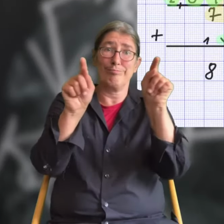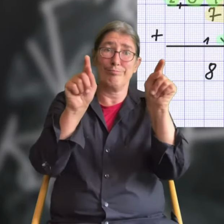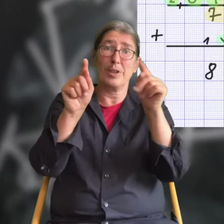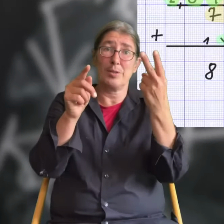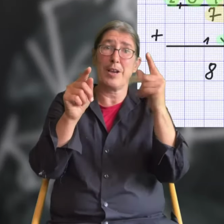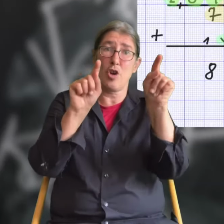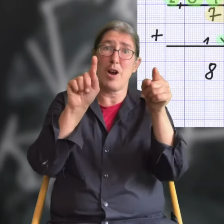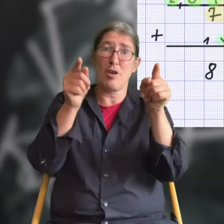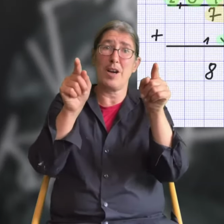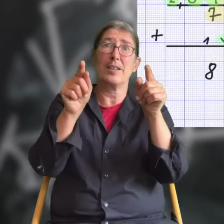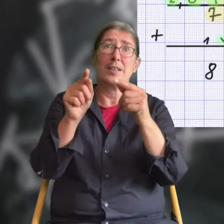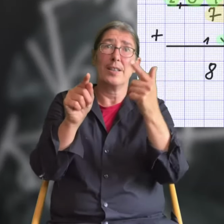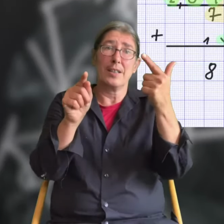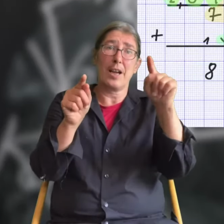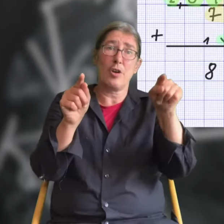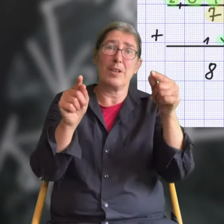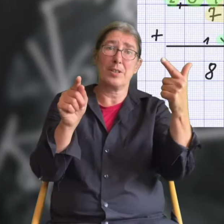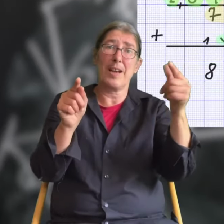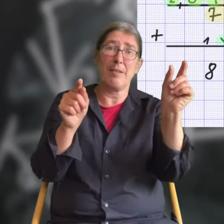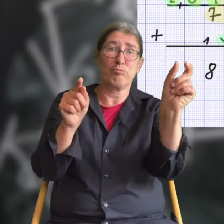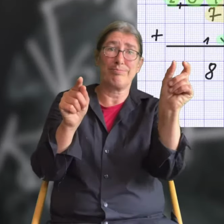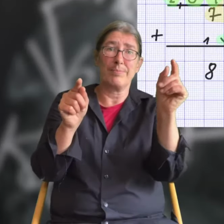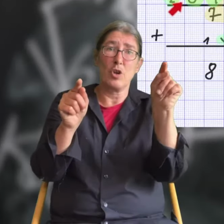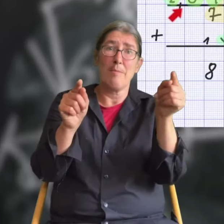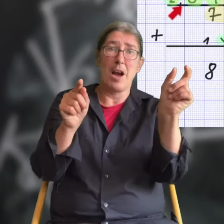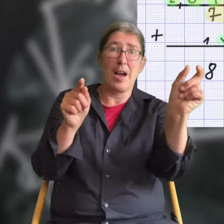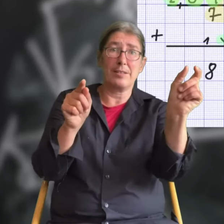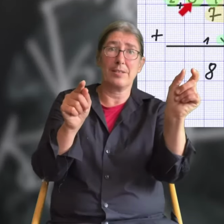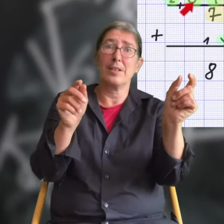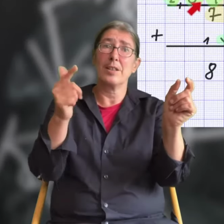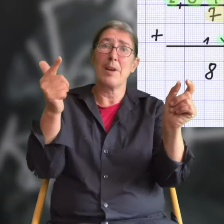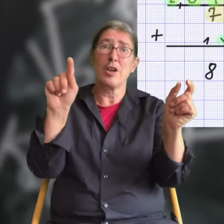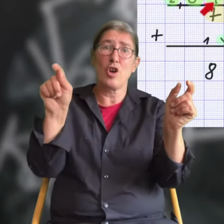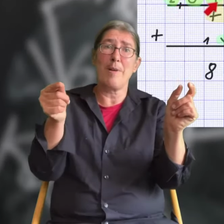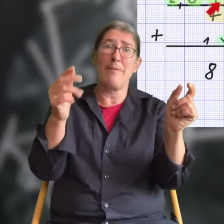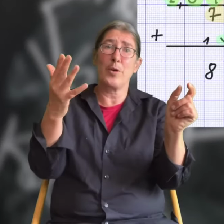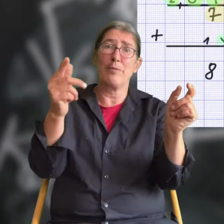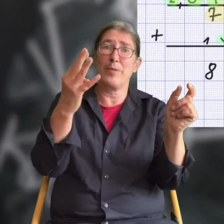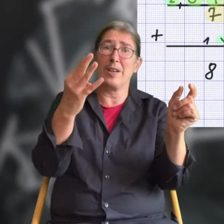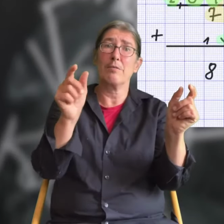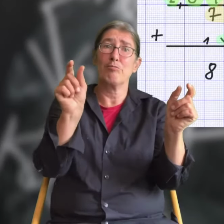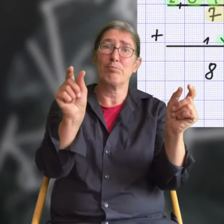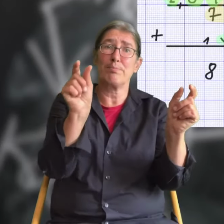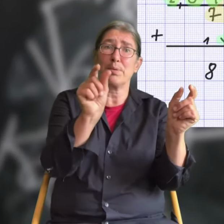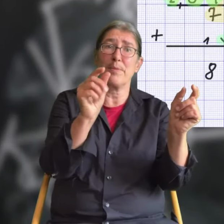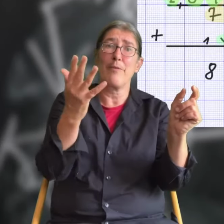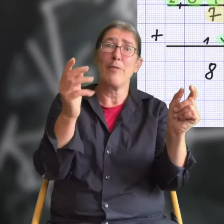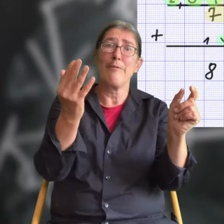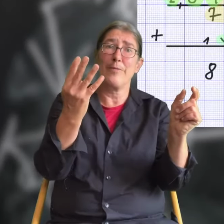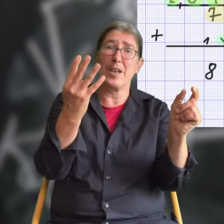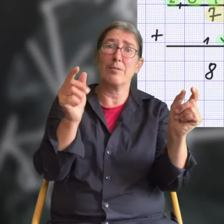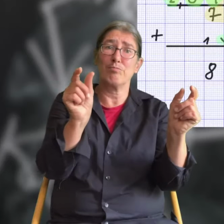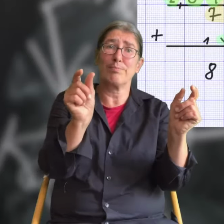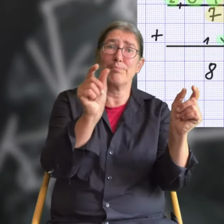Bei der 3,2 haben wir eine Stelle nach dem Komma und bei der 2,54 zwei Stellen nach dem Komma. Und